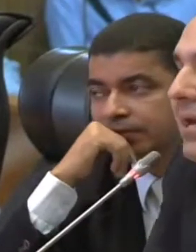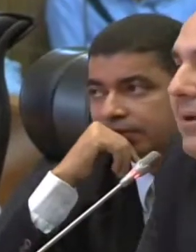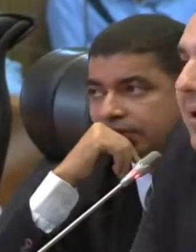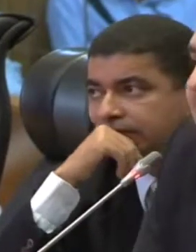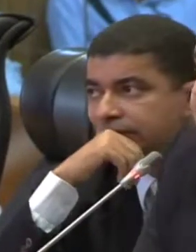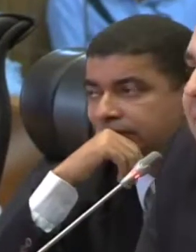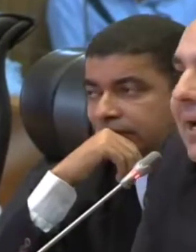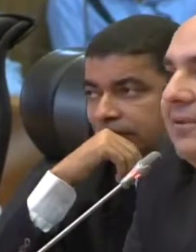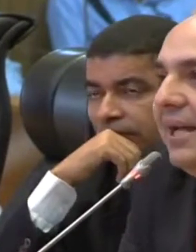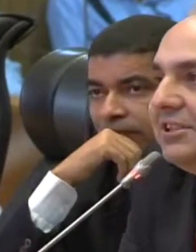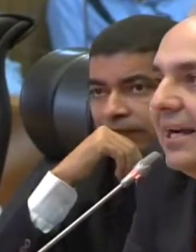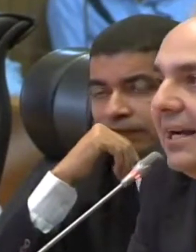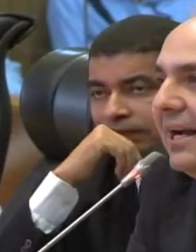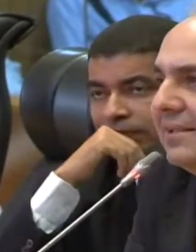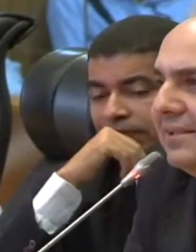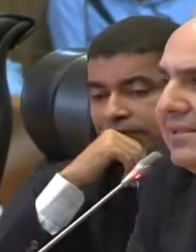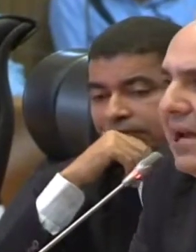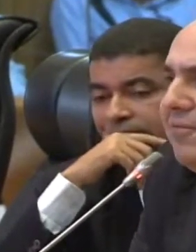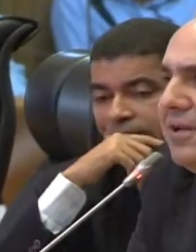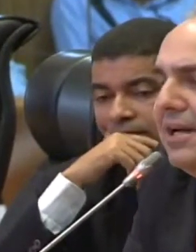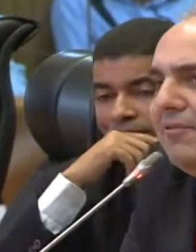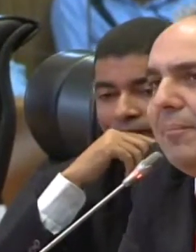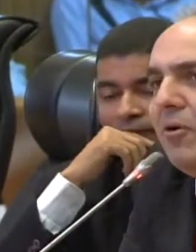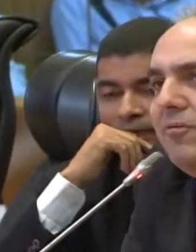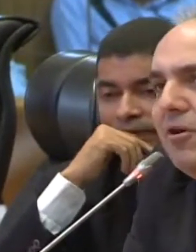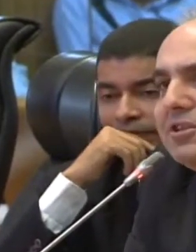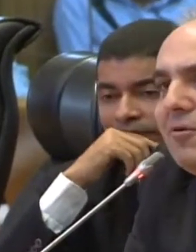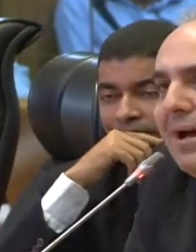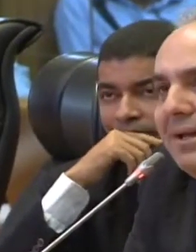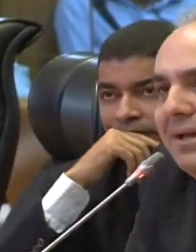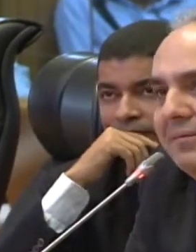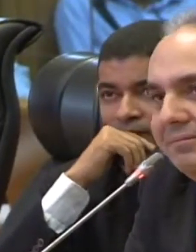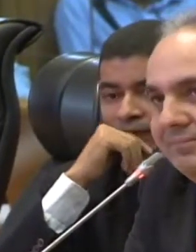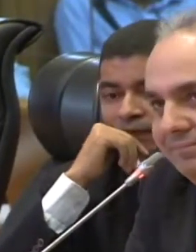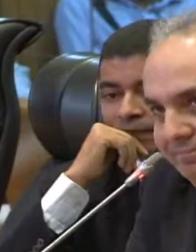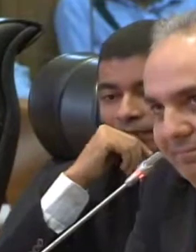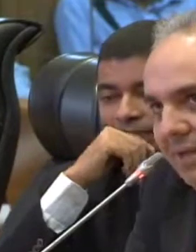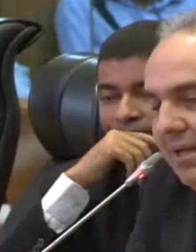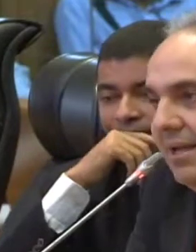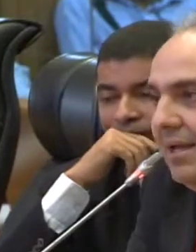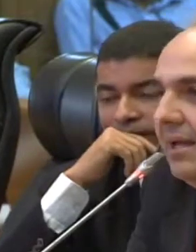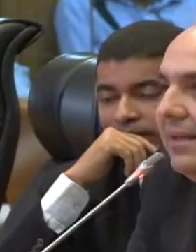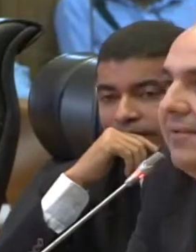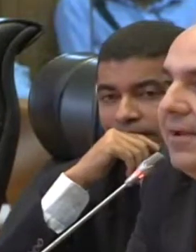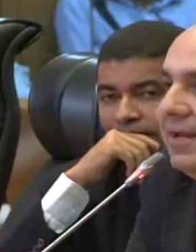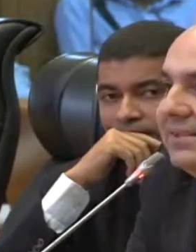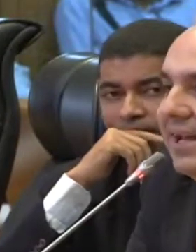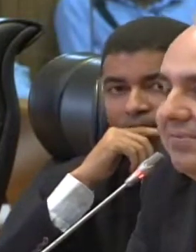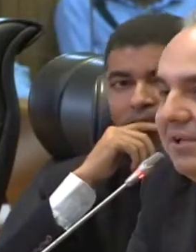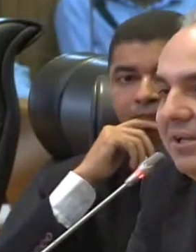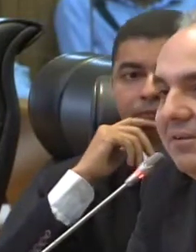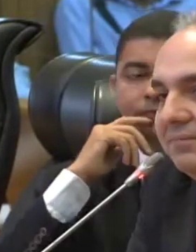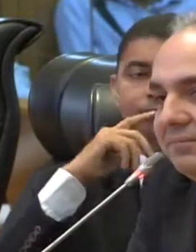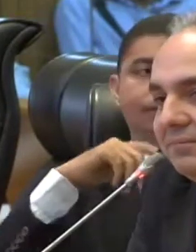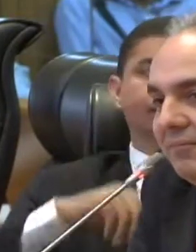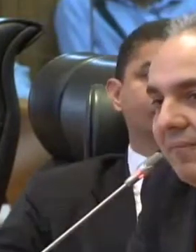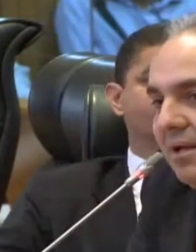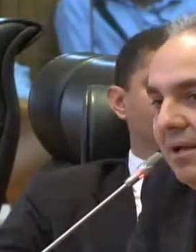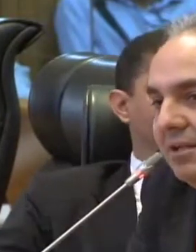aí eu me lembrei, deputado, que esta casa, se salvo engano, aprovou já uma lei que deveria